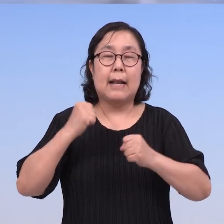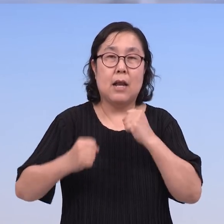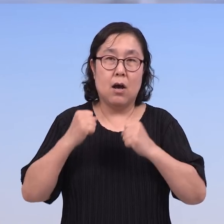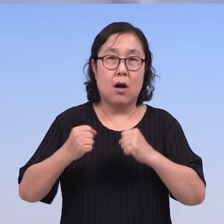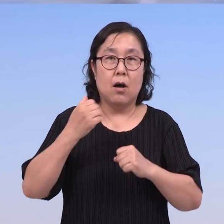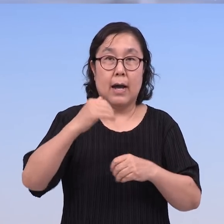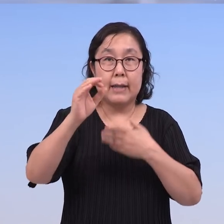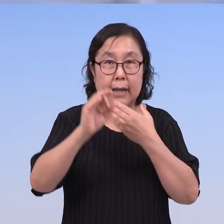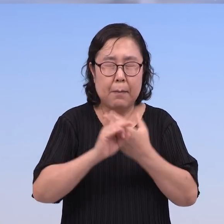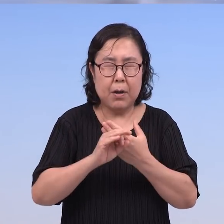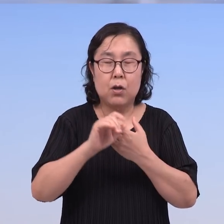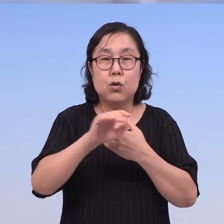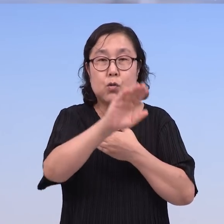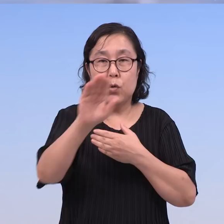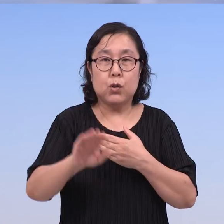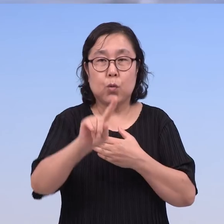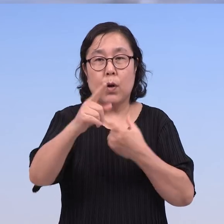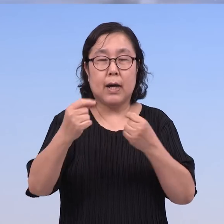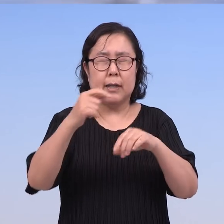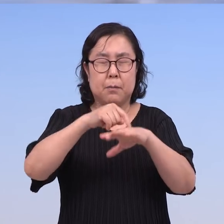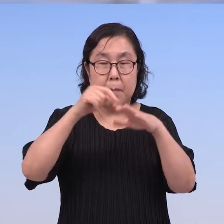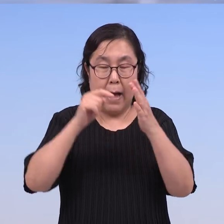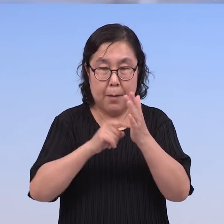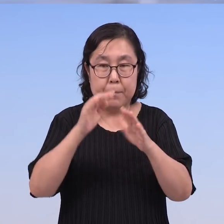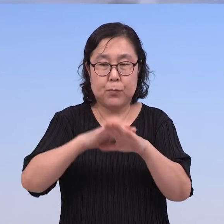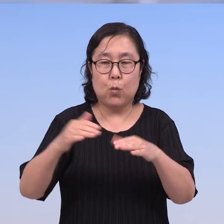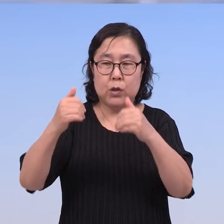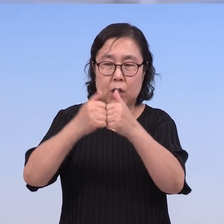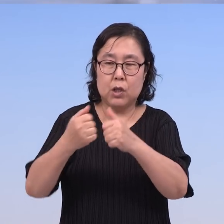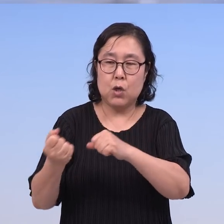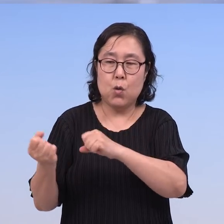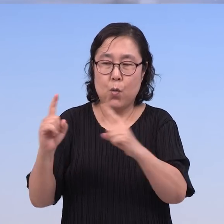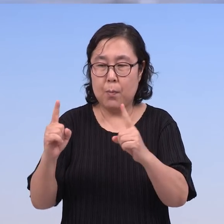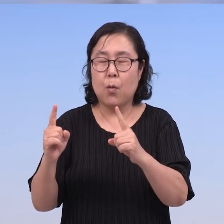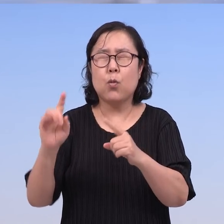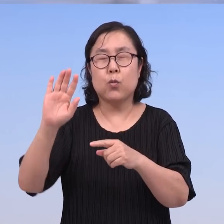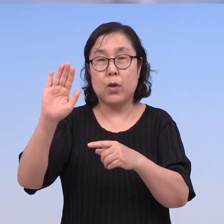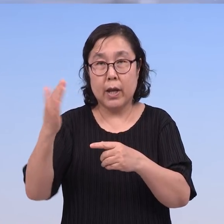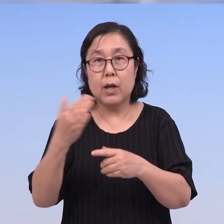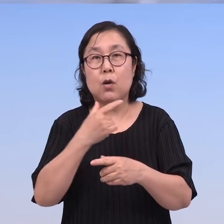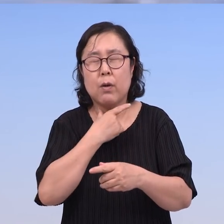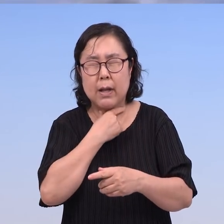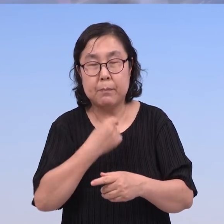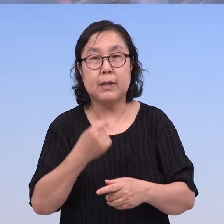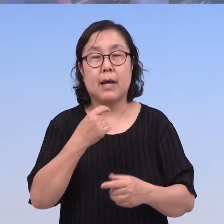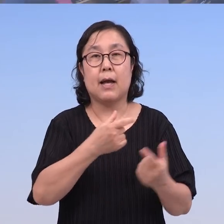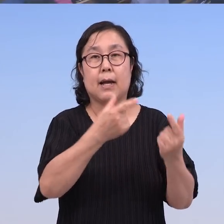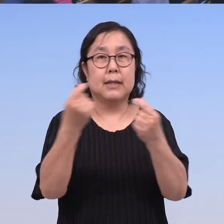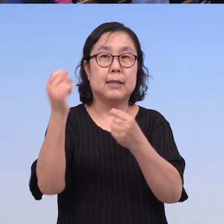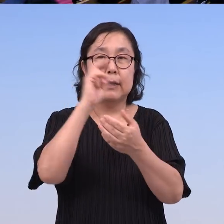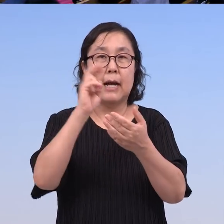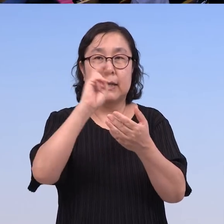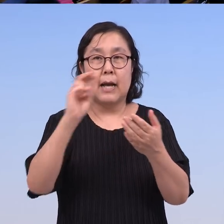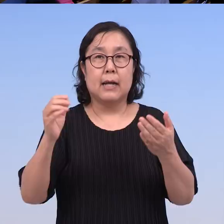이런 도전이 회복되기를 원합니다. 우리 가사를 생각하시면서 함께 찬양하기 원합니다.